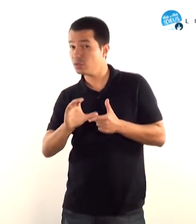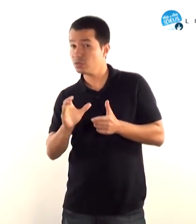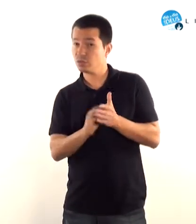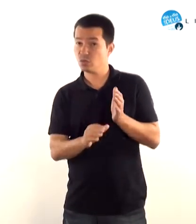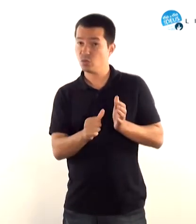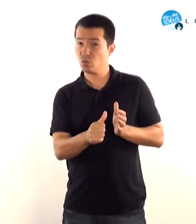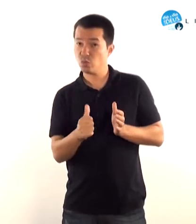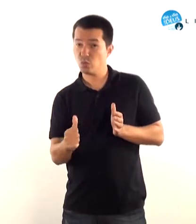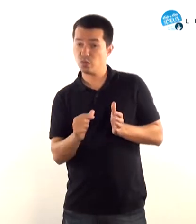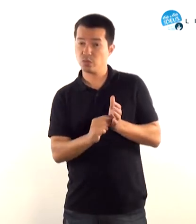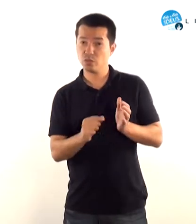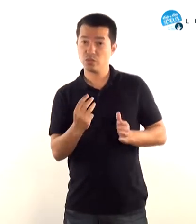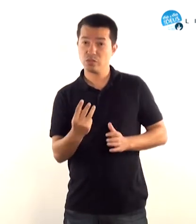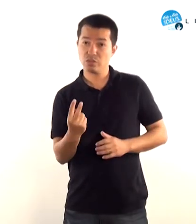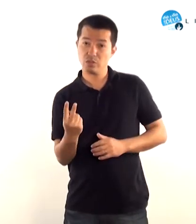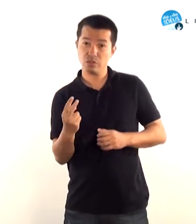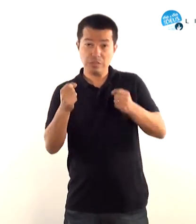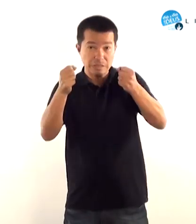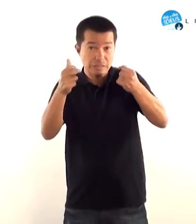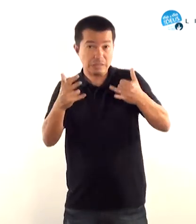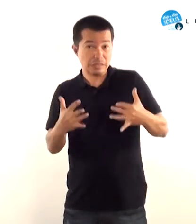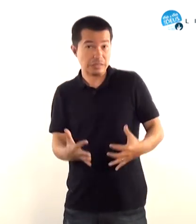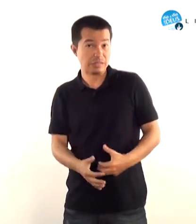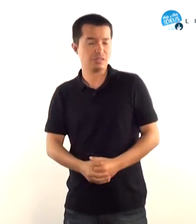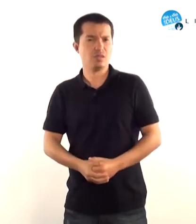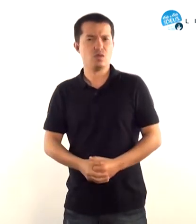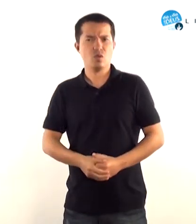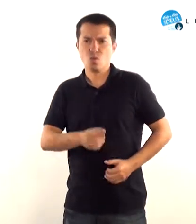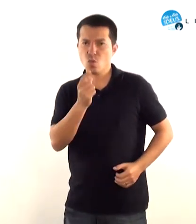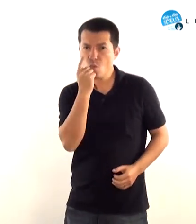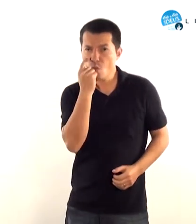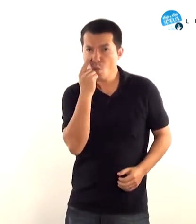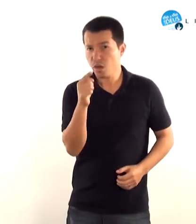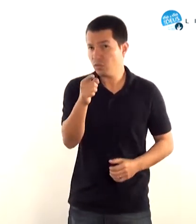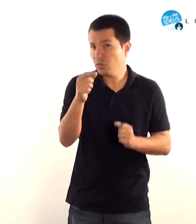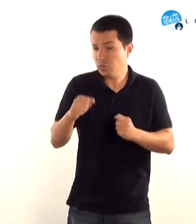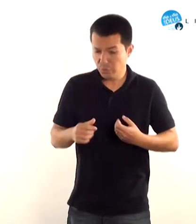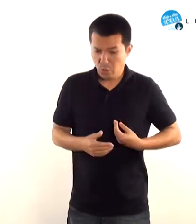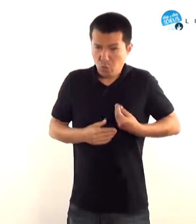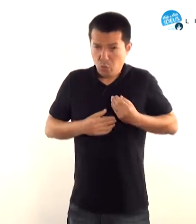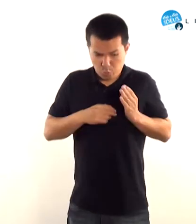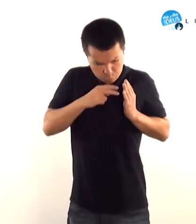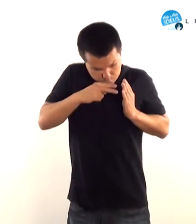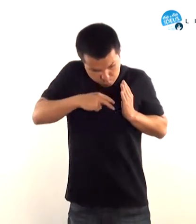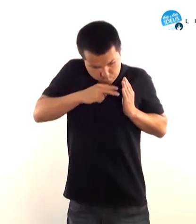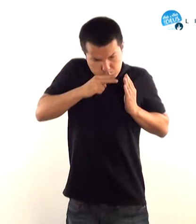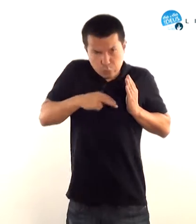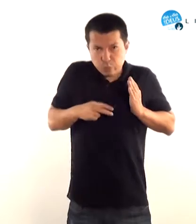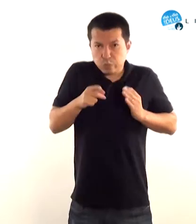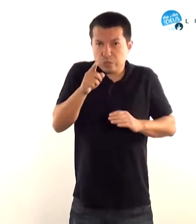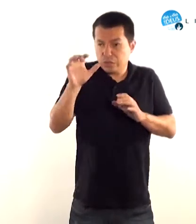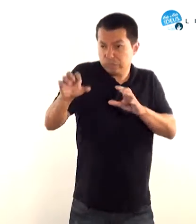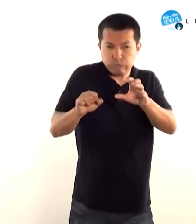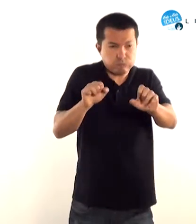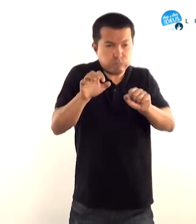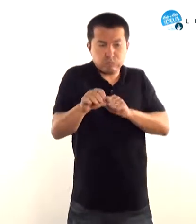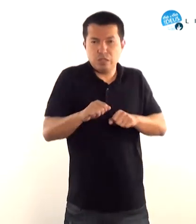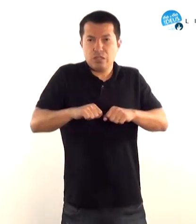muito interessante que esse texto está no contexto da ceia do Senhor. E ele diz assim: examine-se a si mesmo, quando você